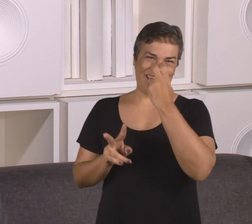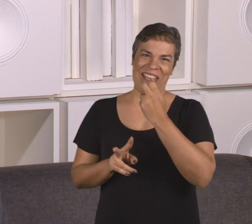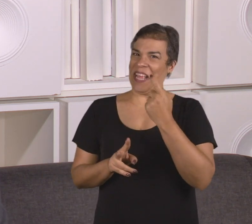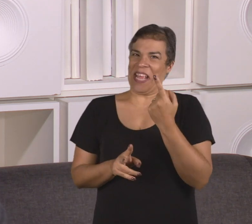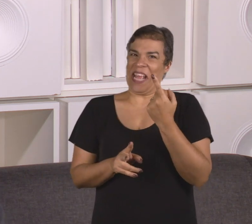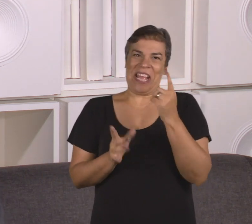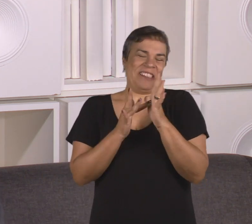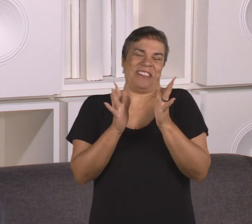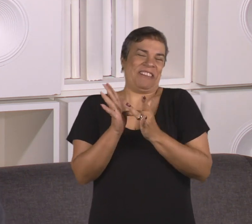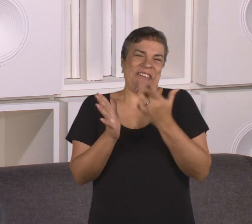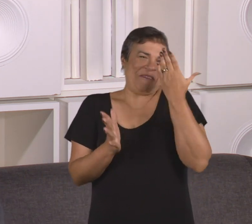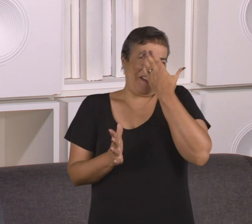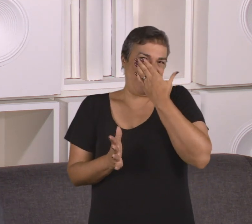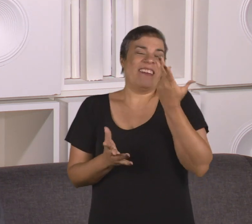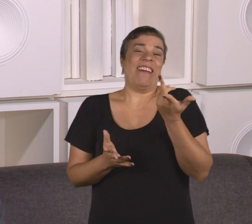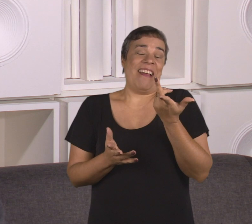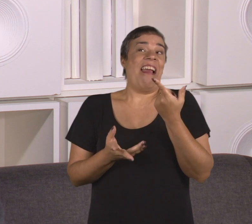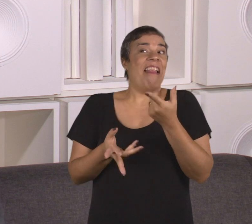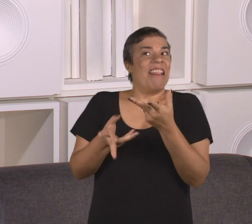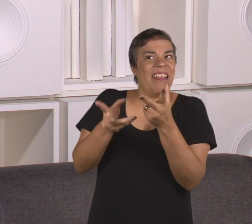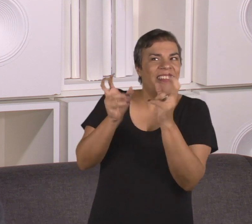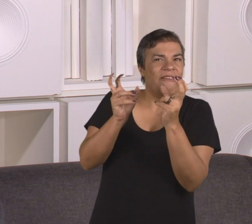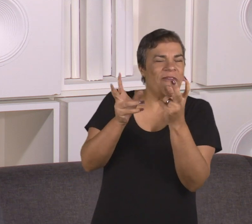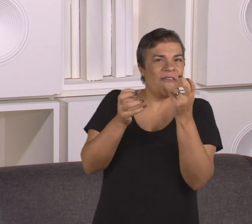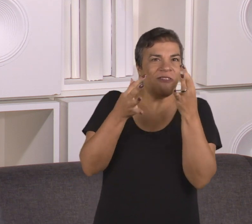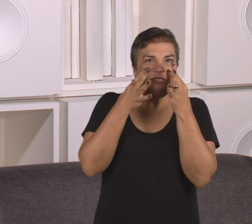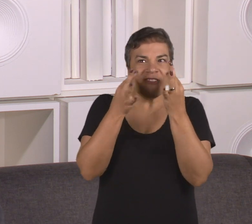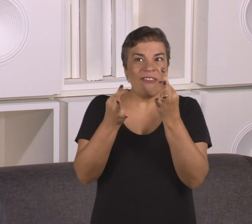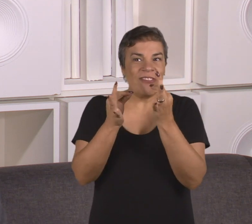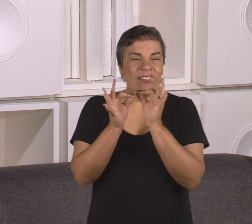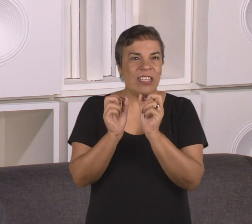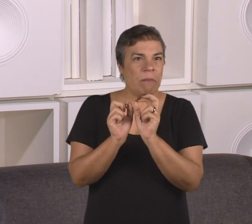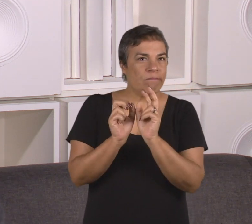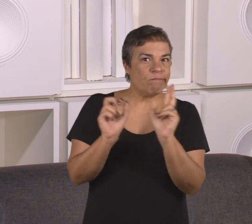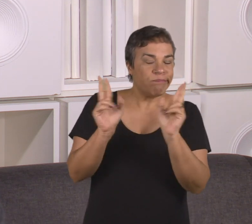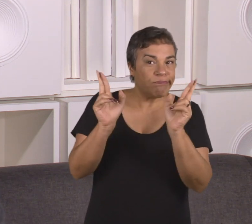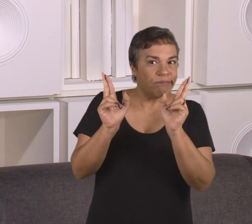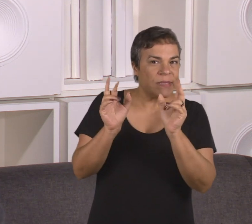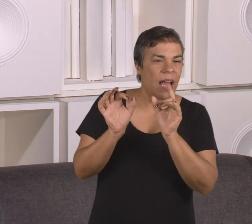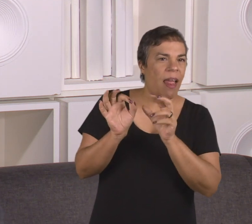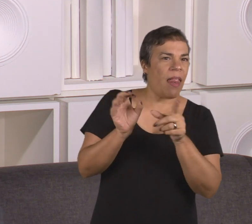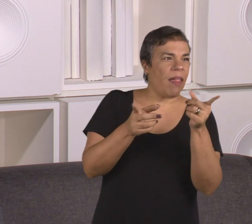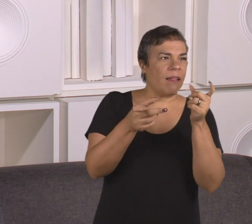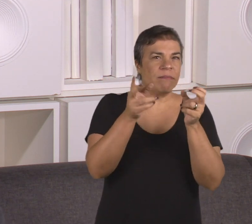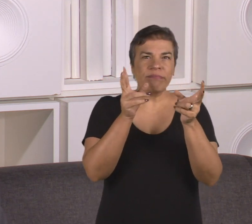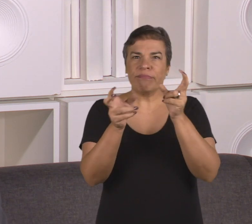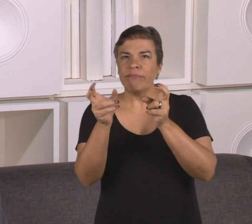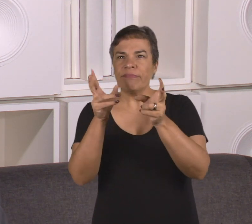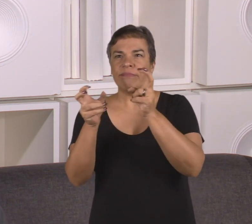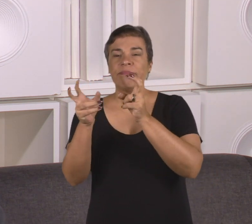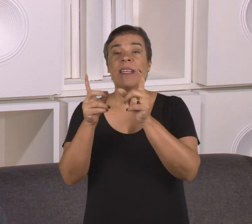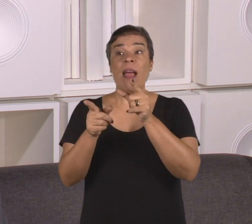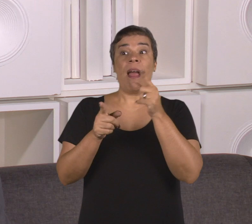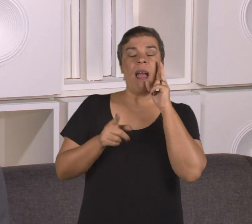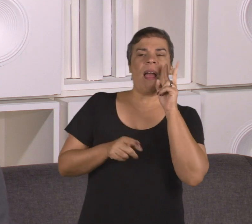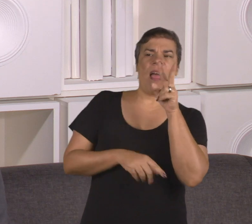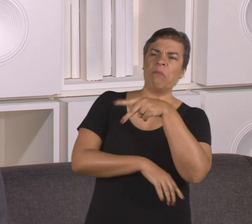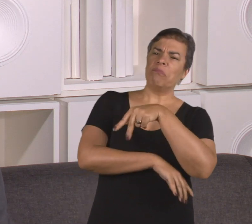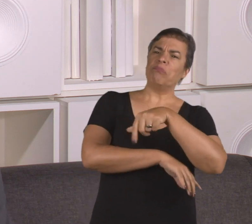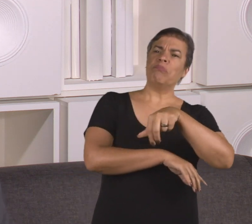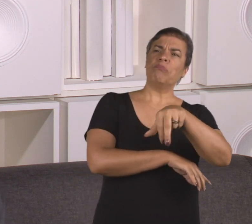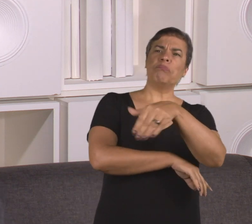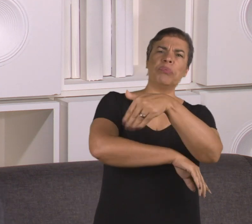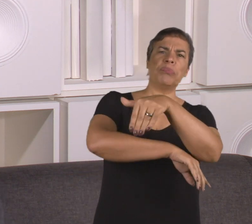ele via, ele enxergava, ele estava atento ao que estava acontecendo em volta dele. Então Jesus viu um